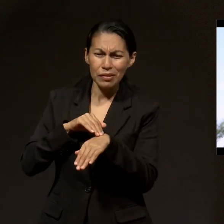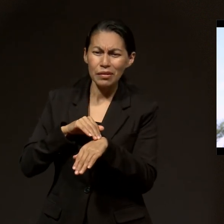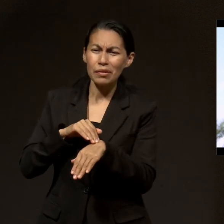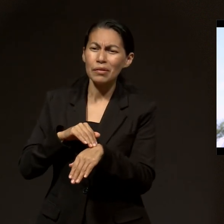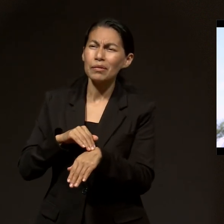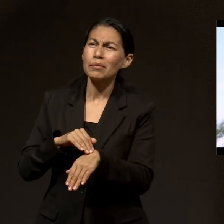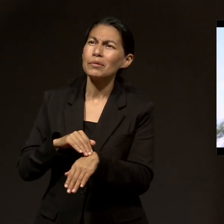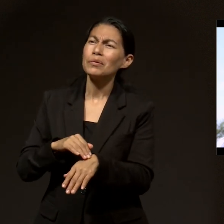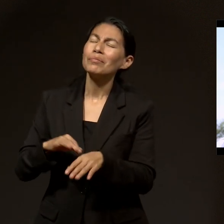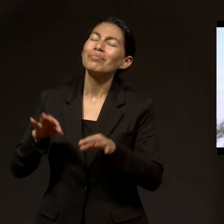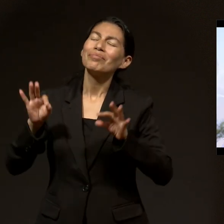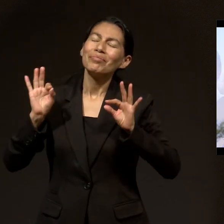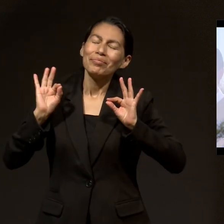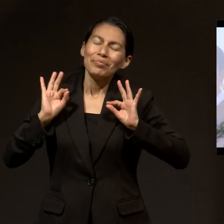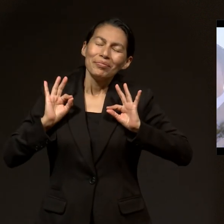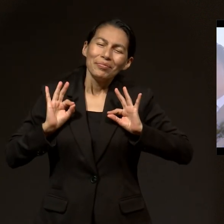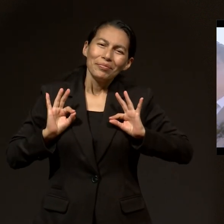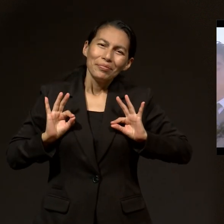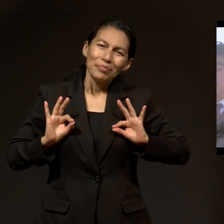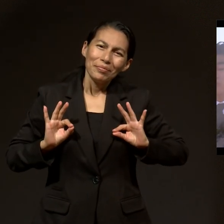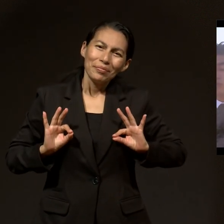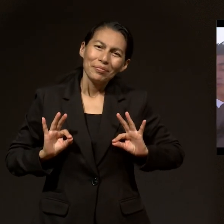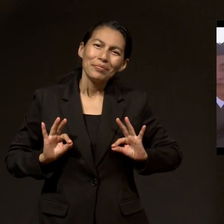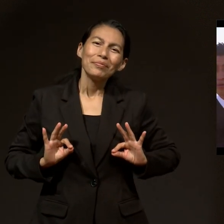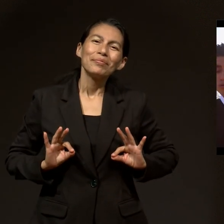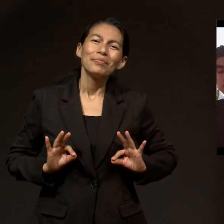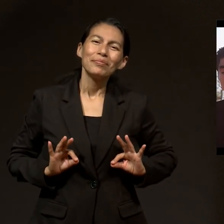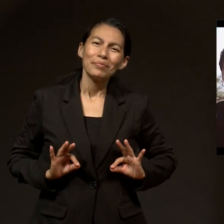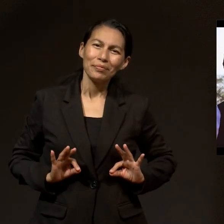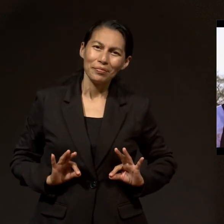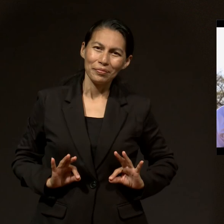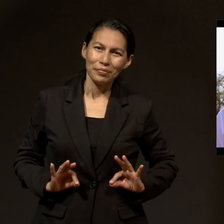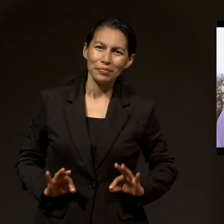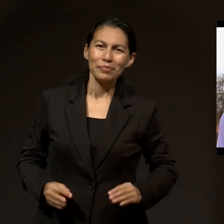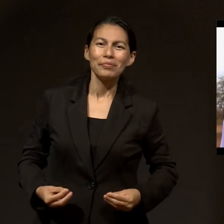senda de la luz